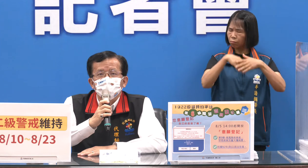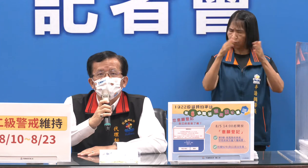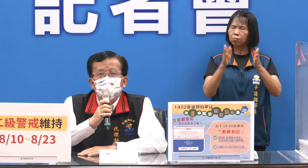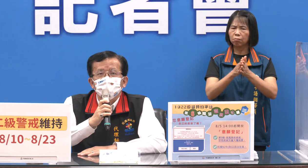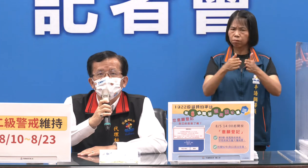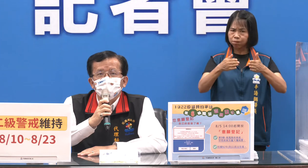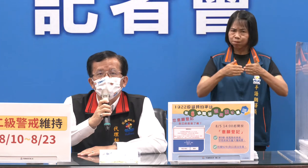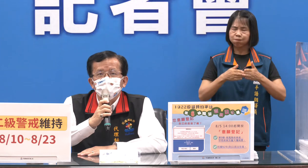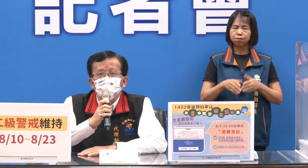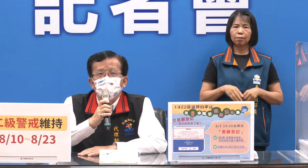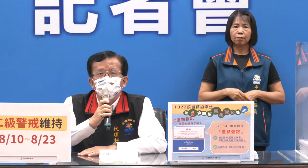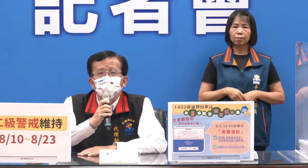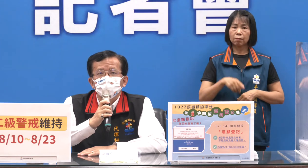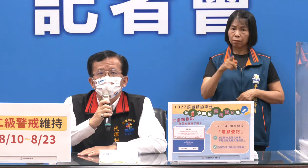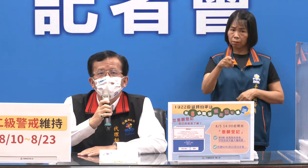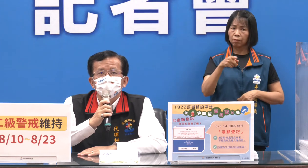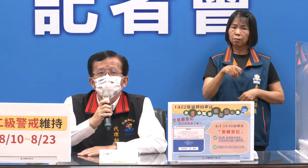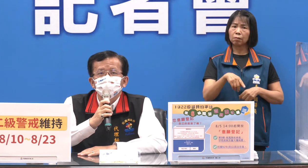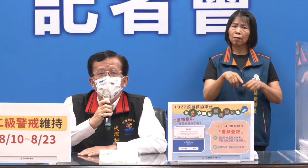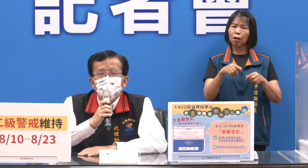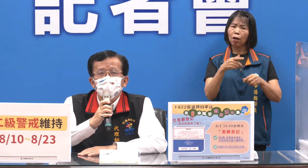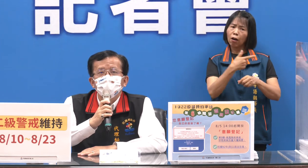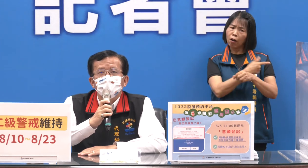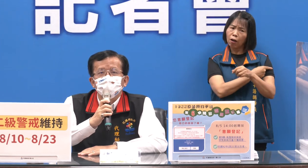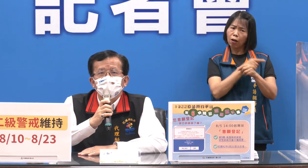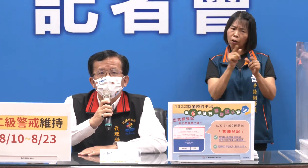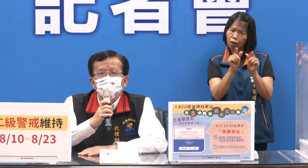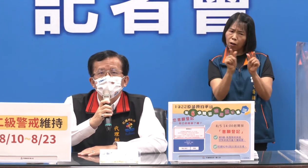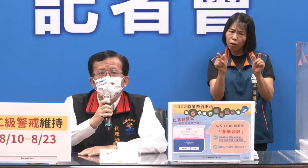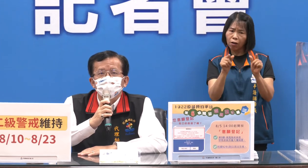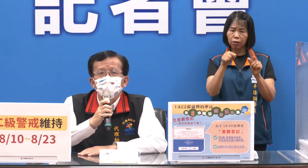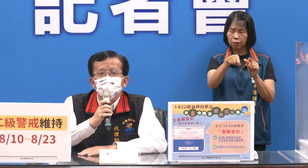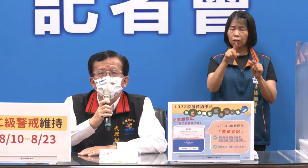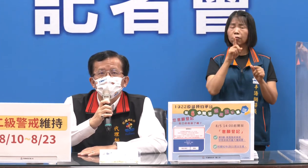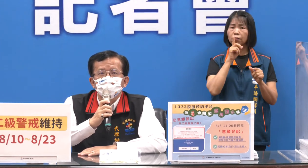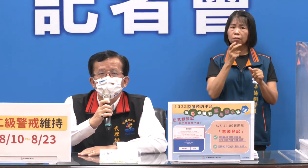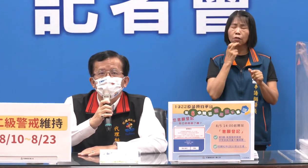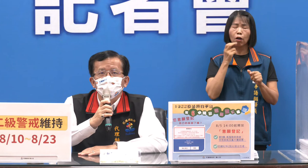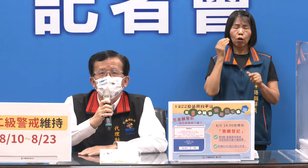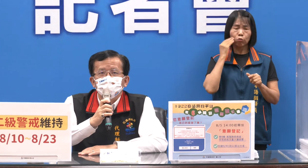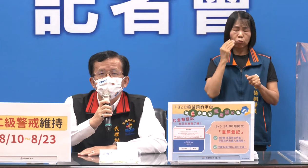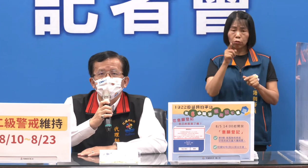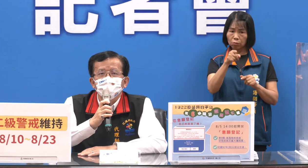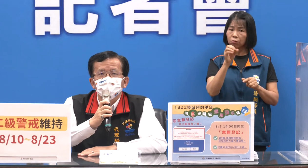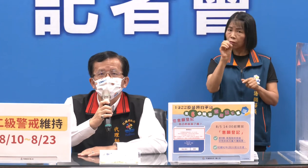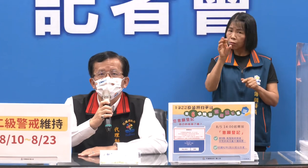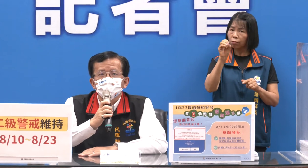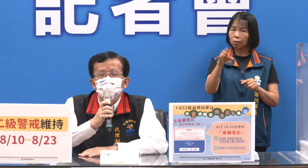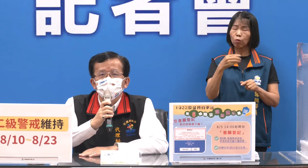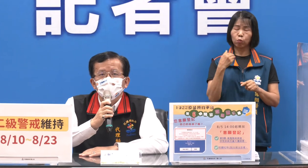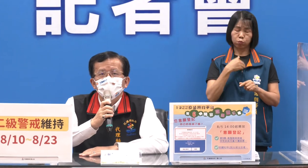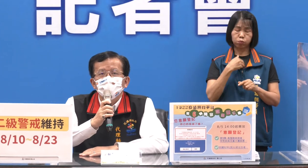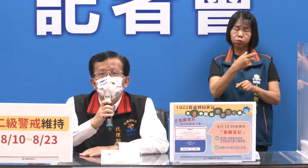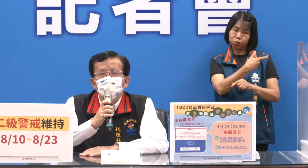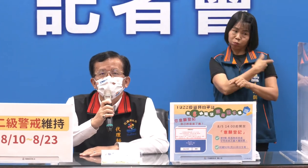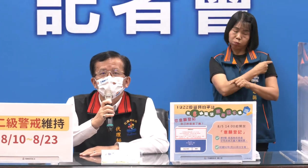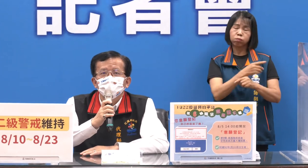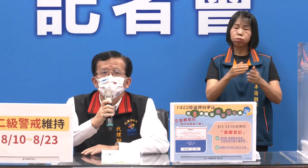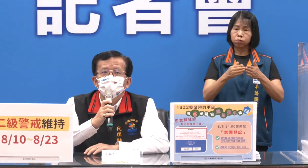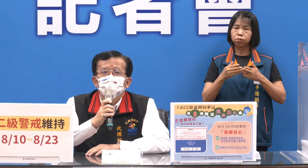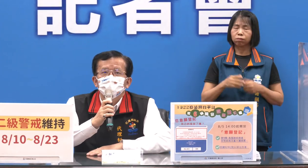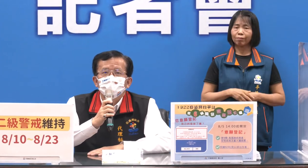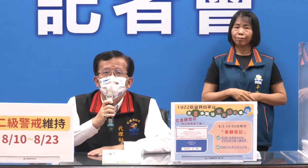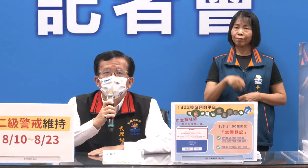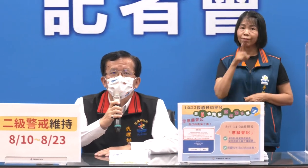上1922，你的疫苗在中央，你表达你想被接种的时候有意愿登记，中